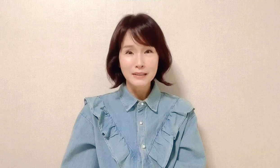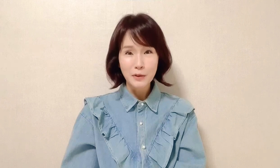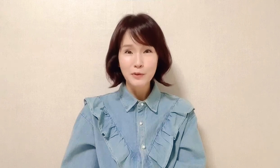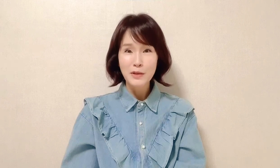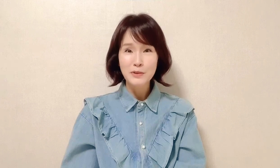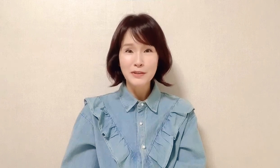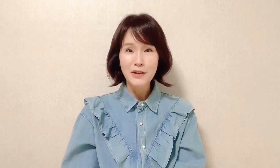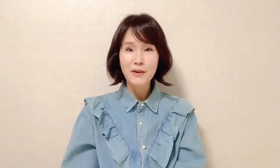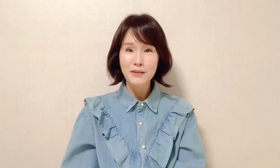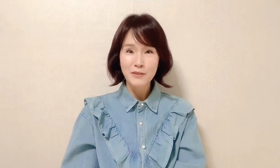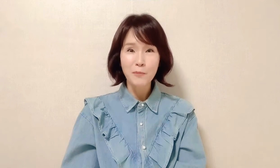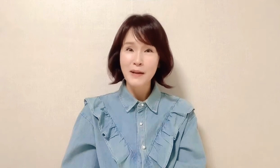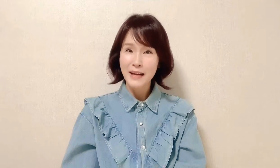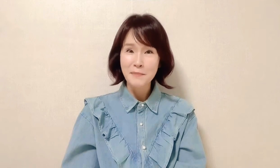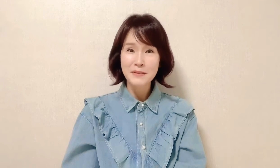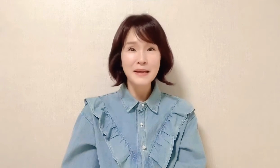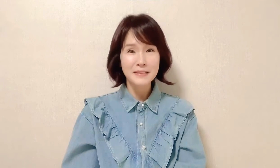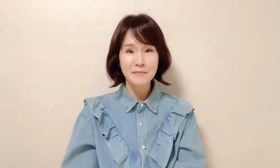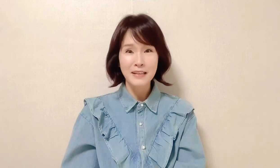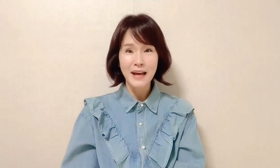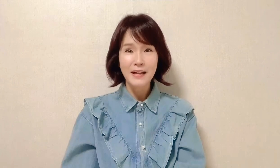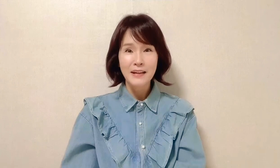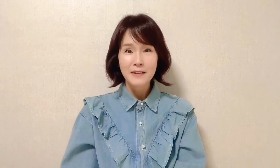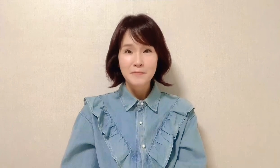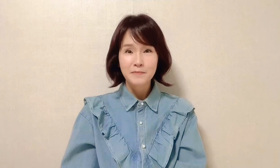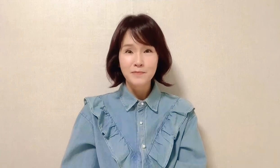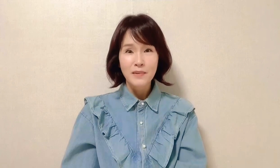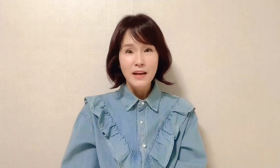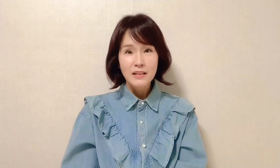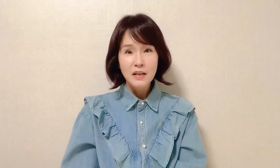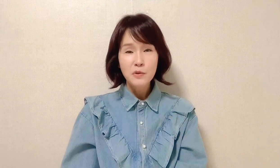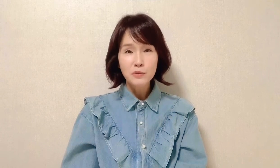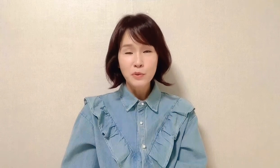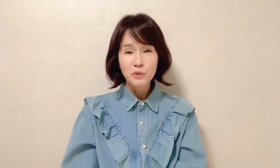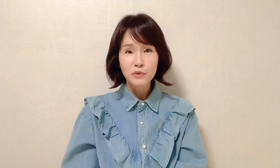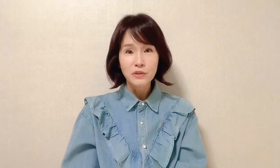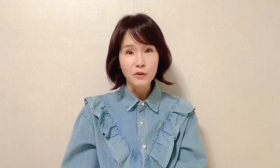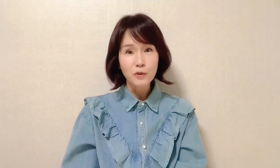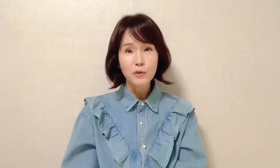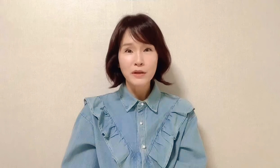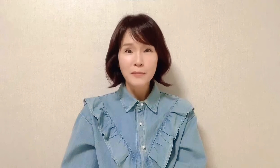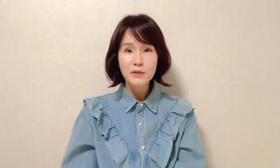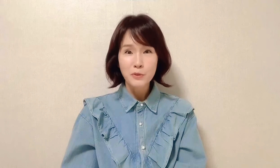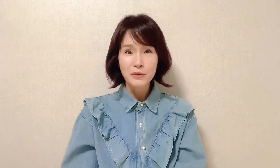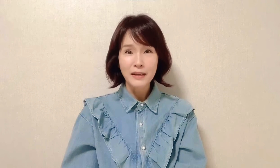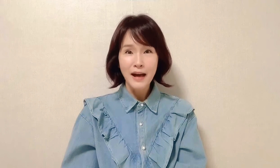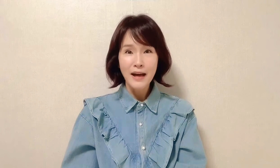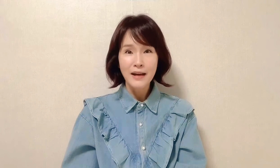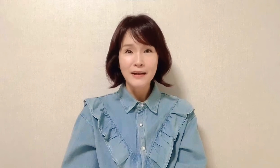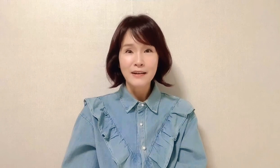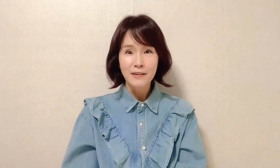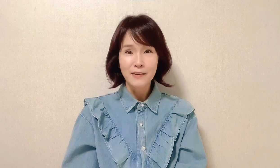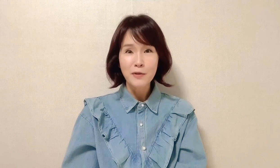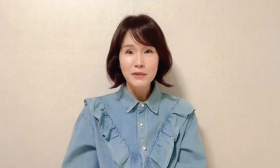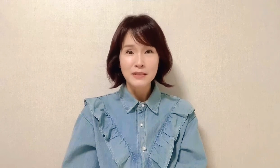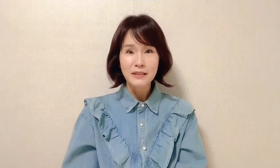응원도 해주셔서 정말 감사했습니다. 새로운 곡으로는 어떤 곡을 하면 좋을까 하고 있을 때